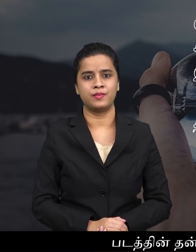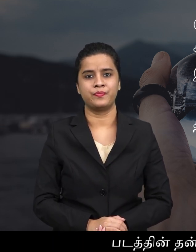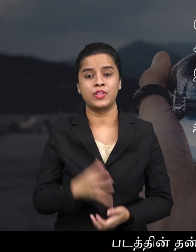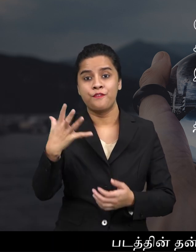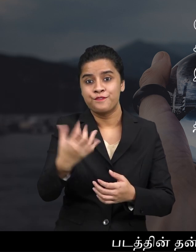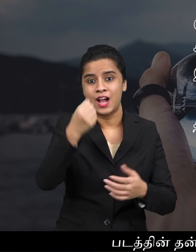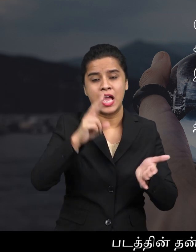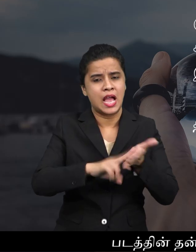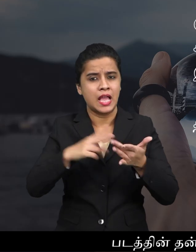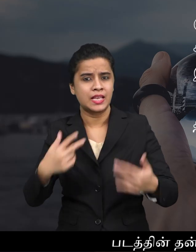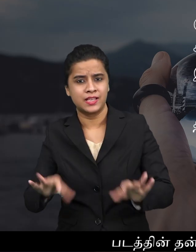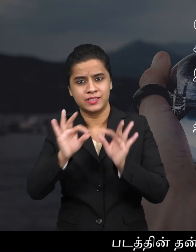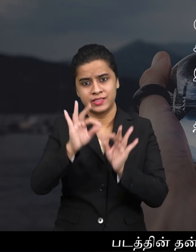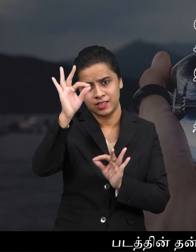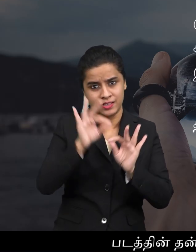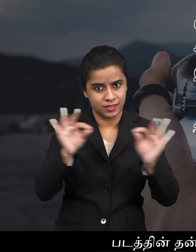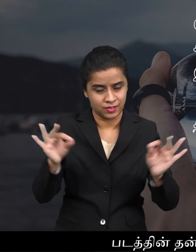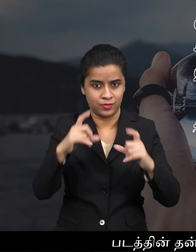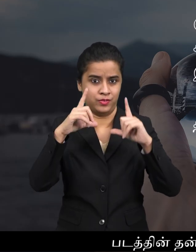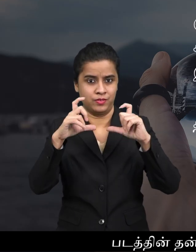படத்தின் தன்மை மற்றும் அளவை கண்டறியவும்.